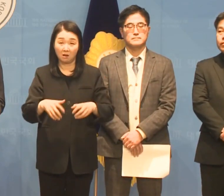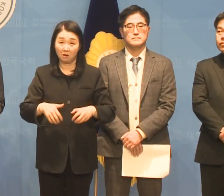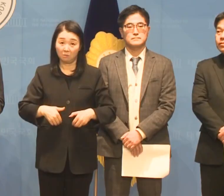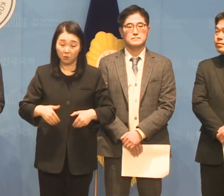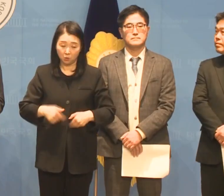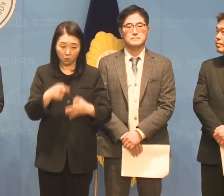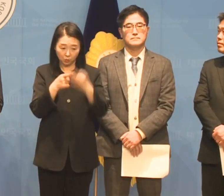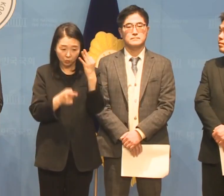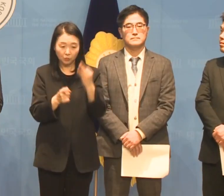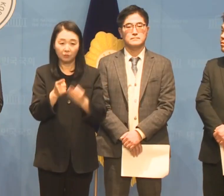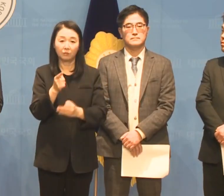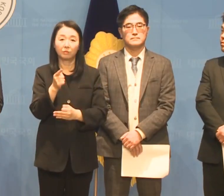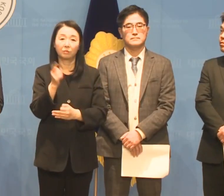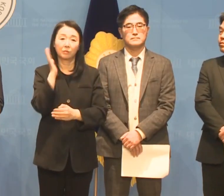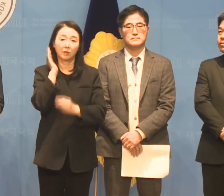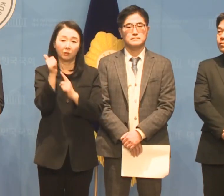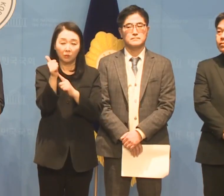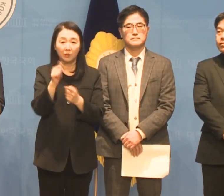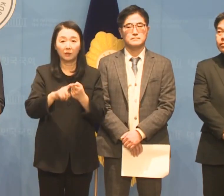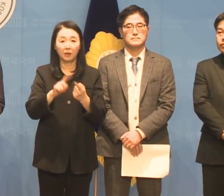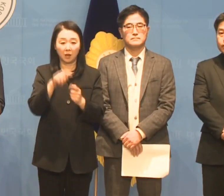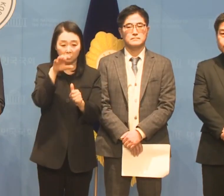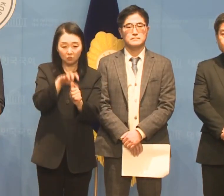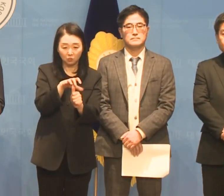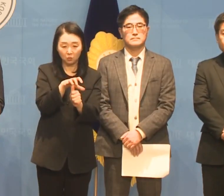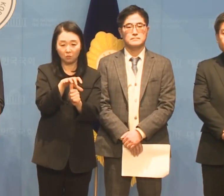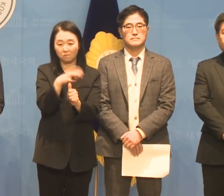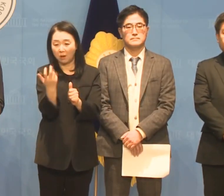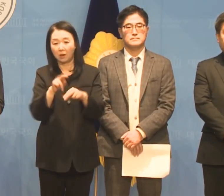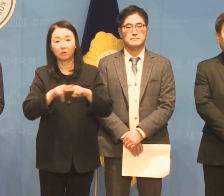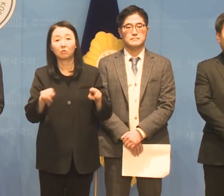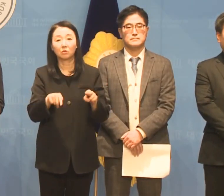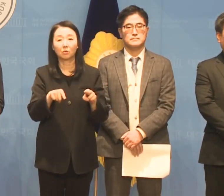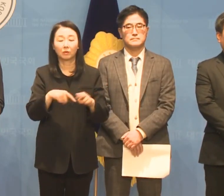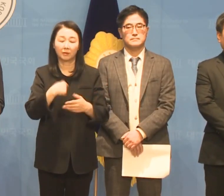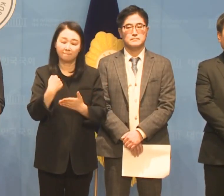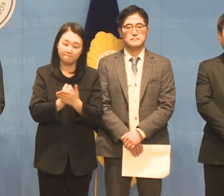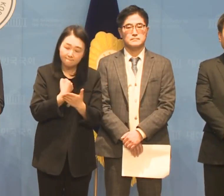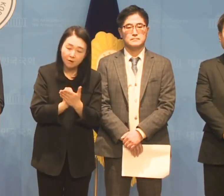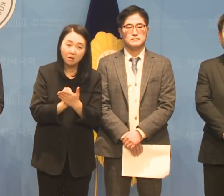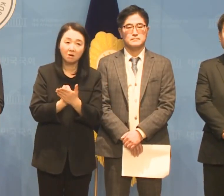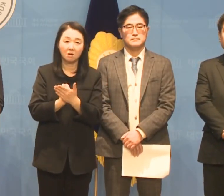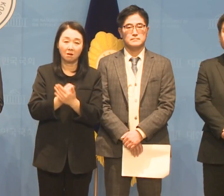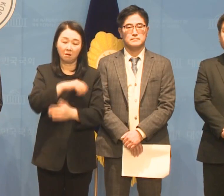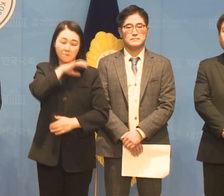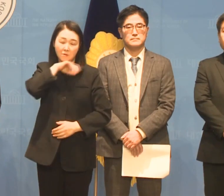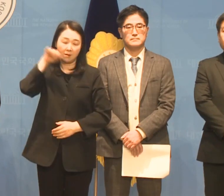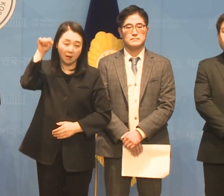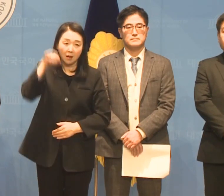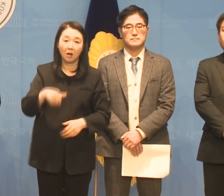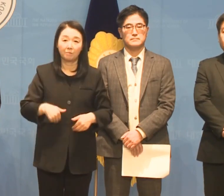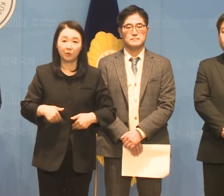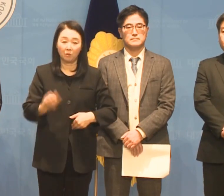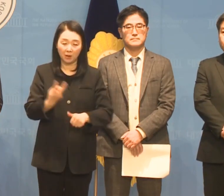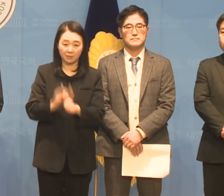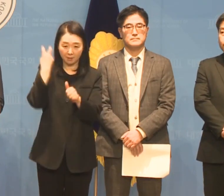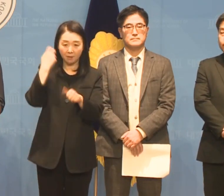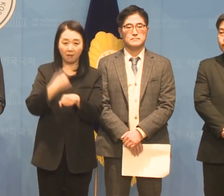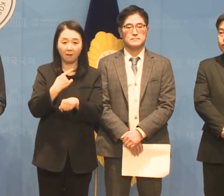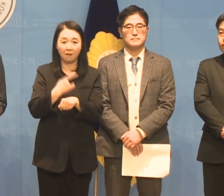윤석열 대통령에 대한 구속 취소에 대해서 규탄하고 빨리 탄핵되어야